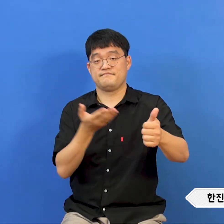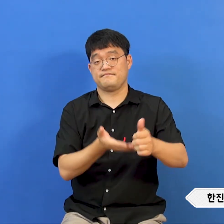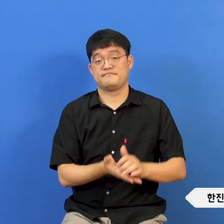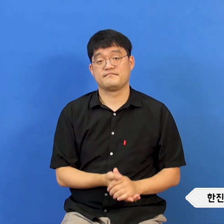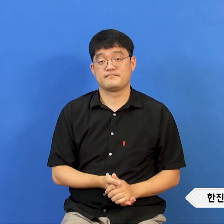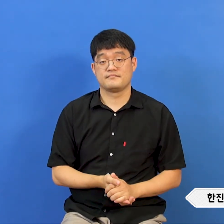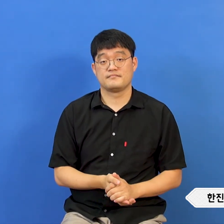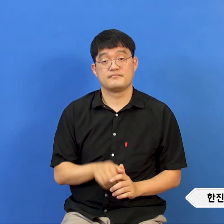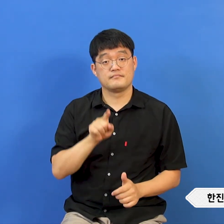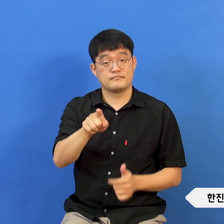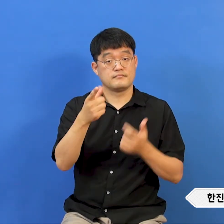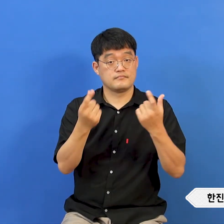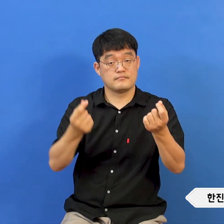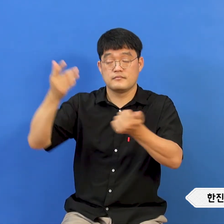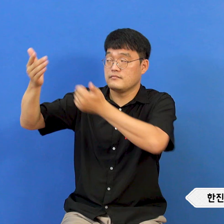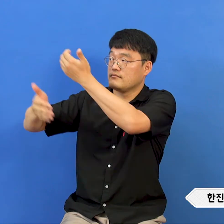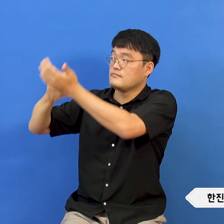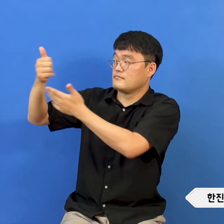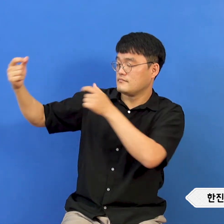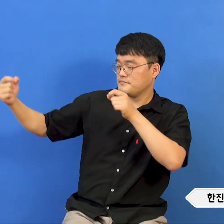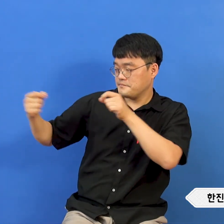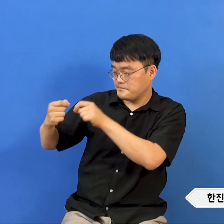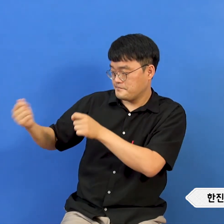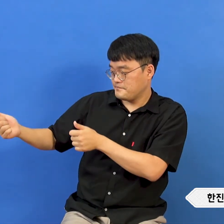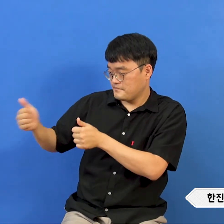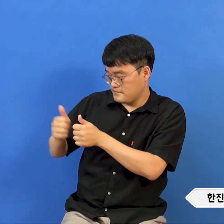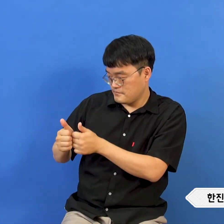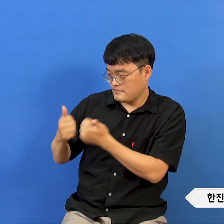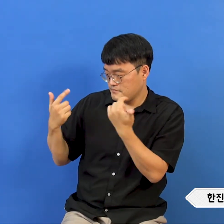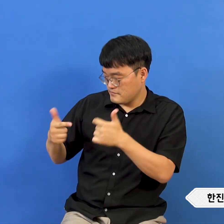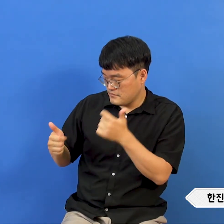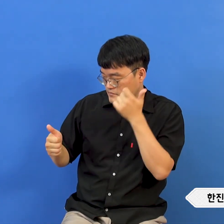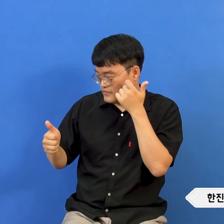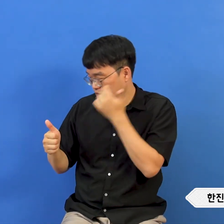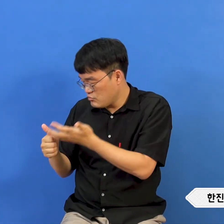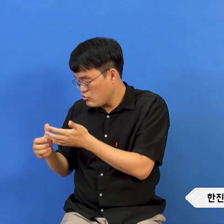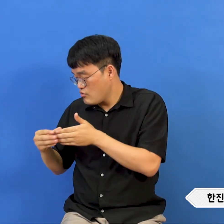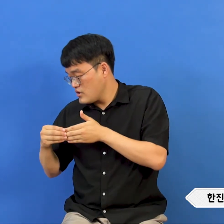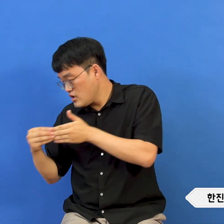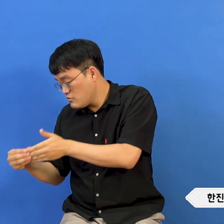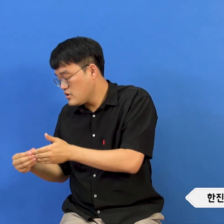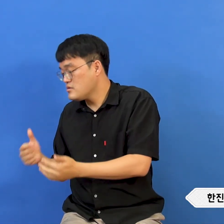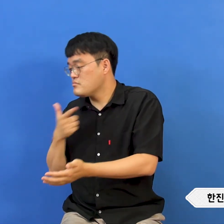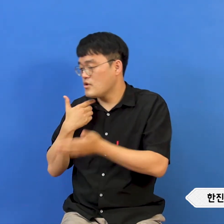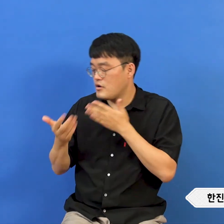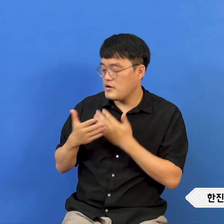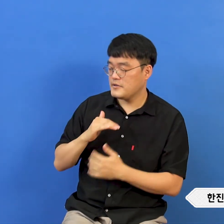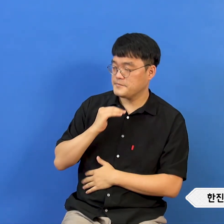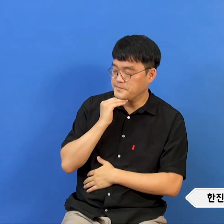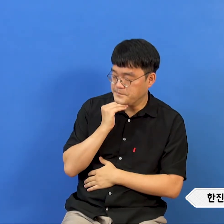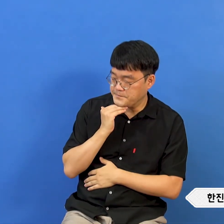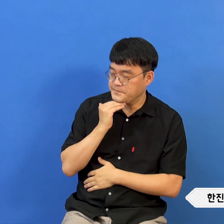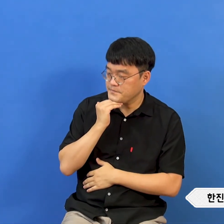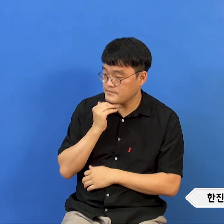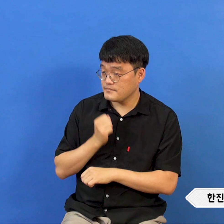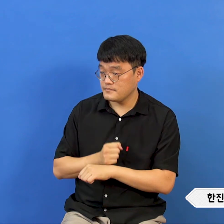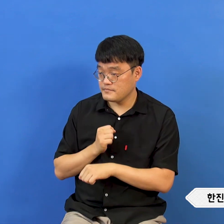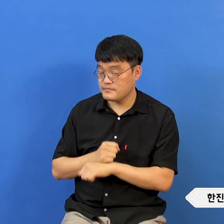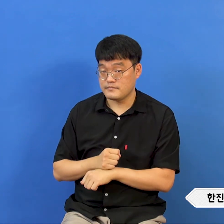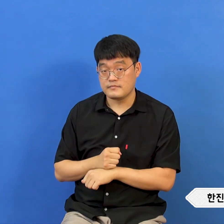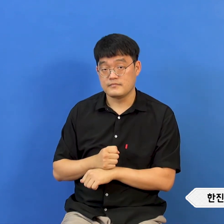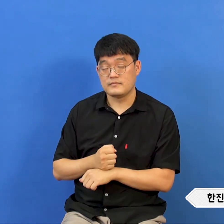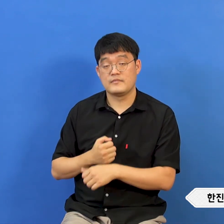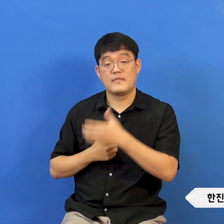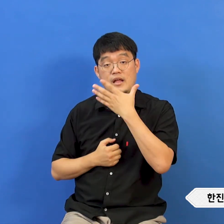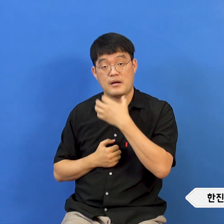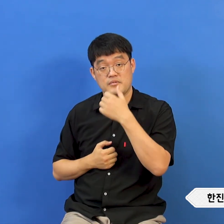그렇게 하나님을 가까이 모시고 살면서 늘 묻고 인도하심을 기다리고 그러면서 아브라함은